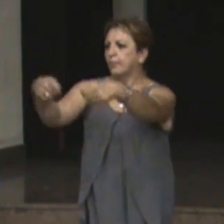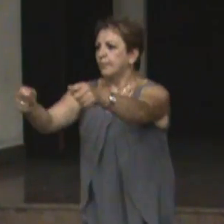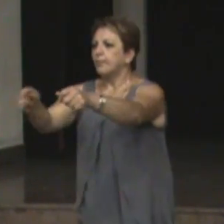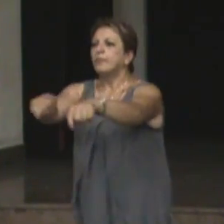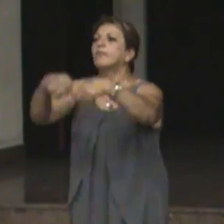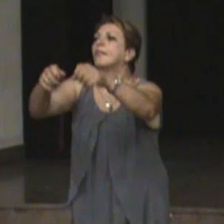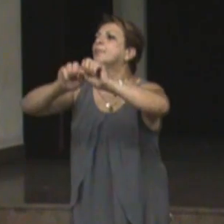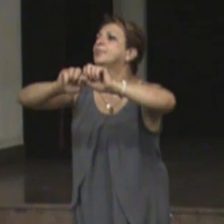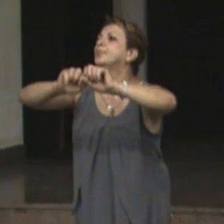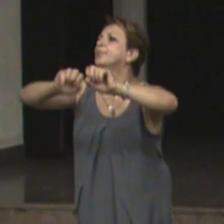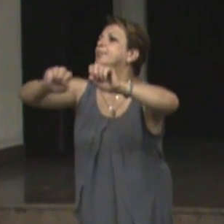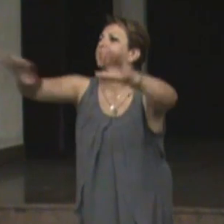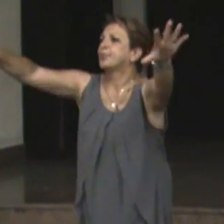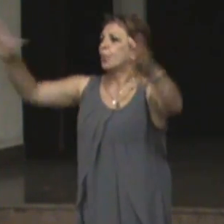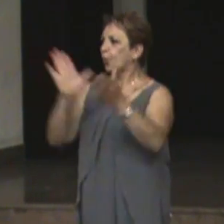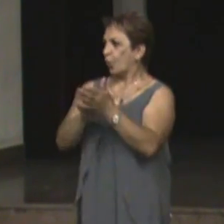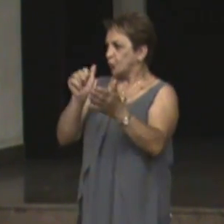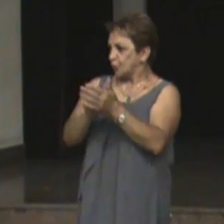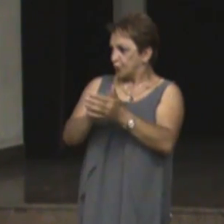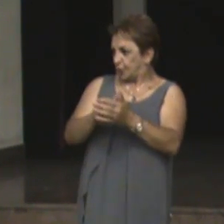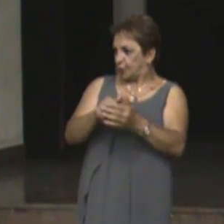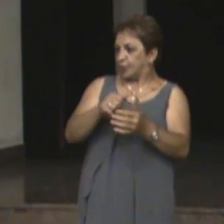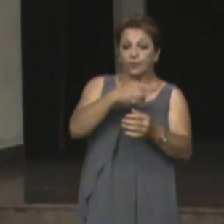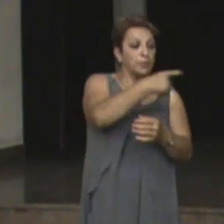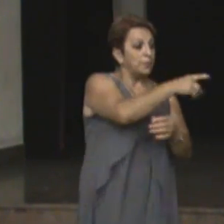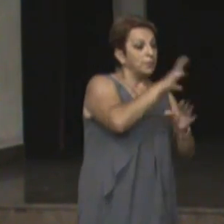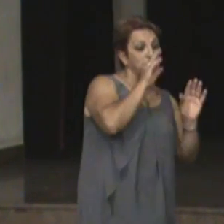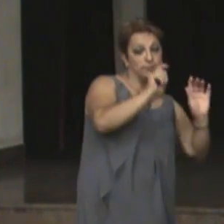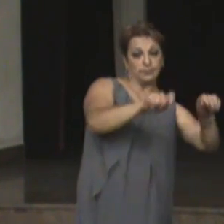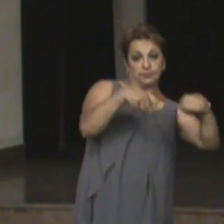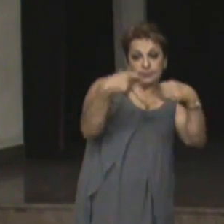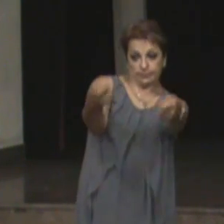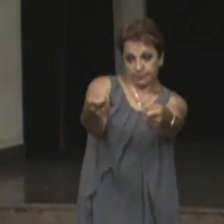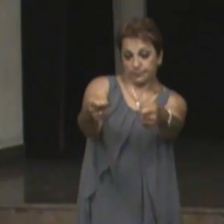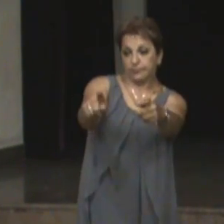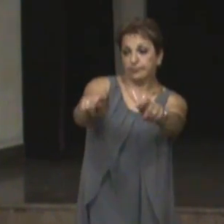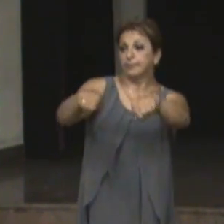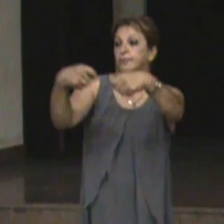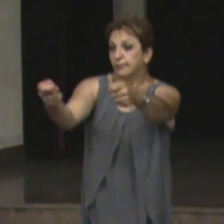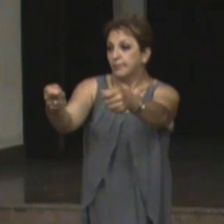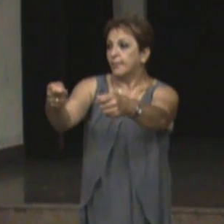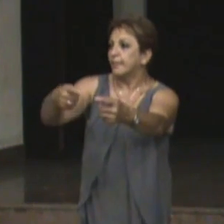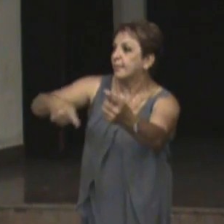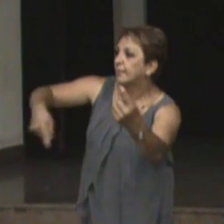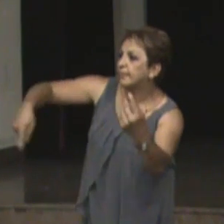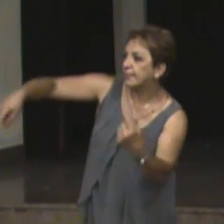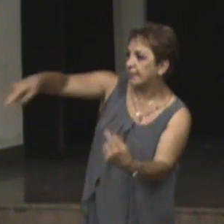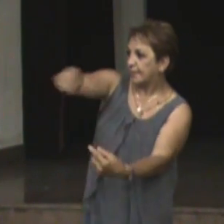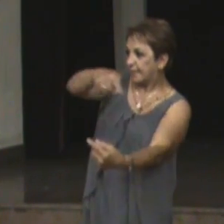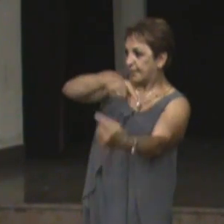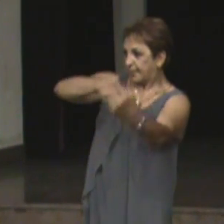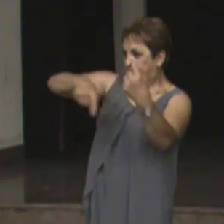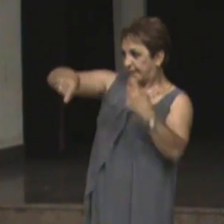այսպես վերանացի իմ ասածը փոխանցվում է մեկից դեպի մյուսը,